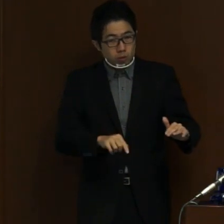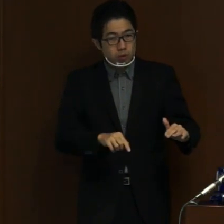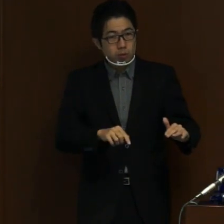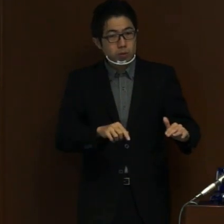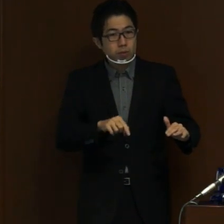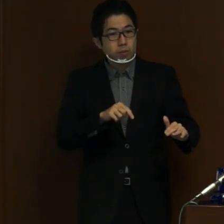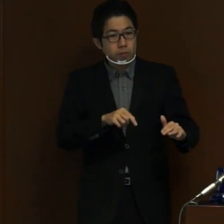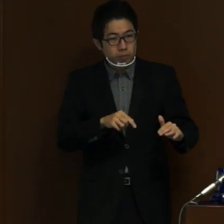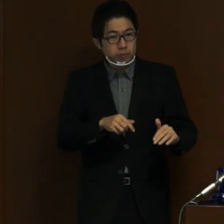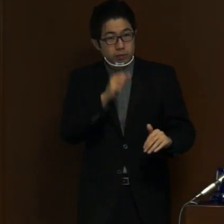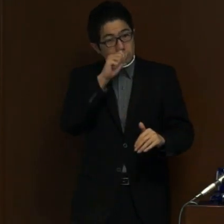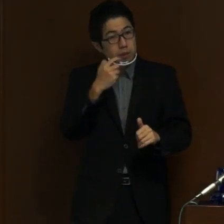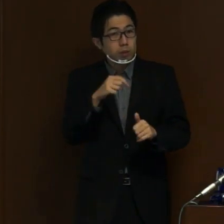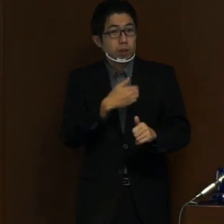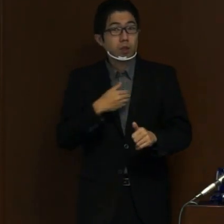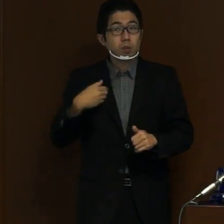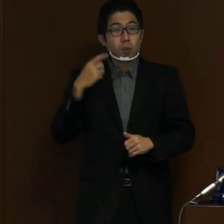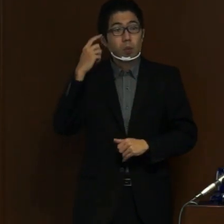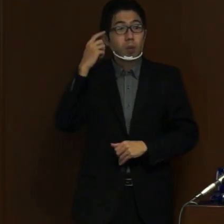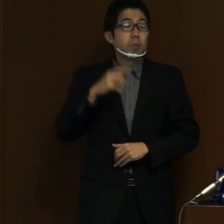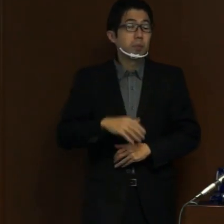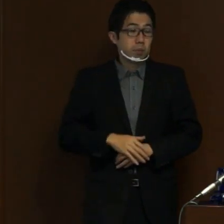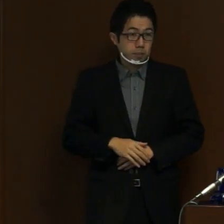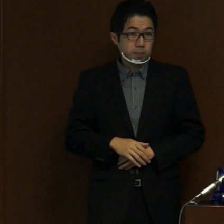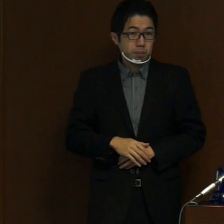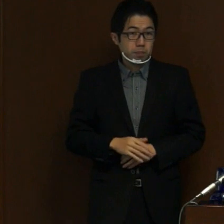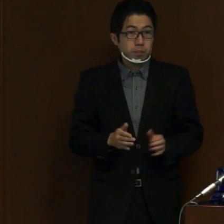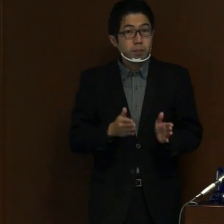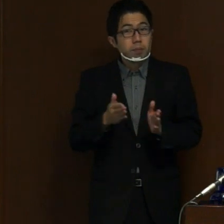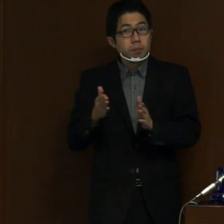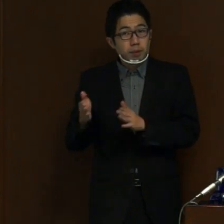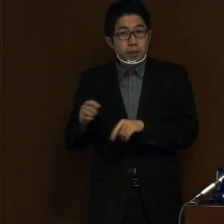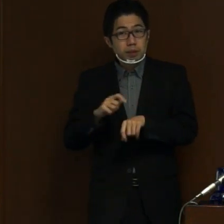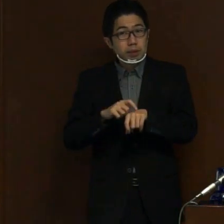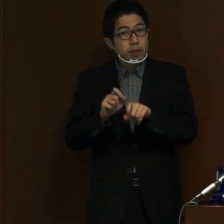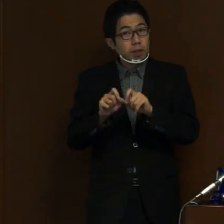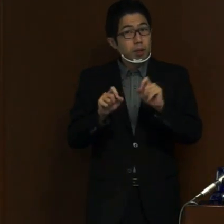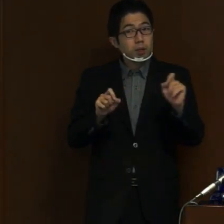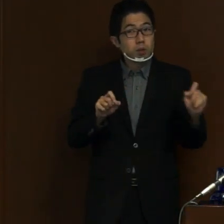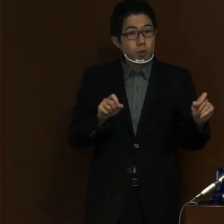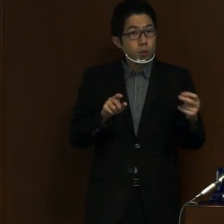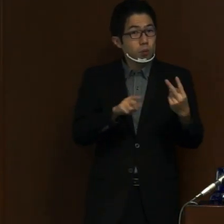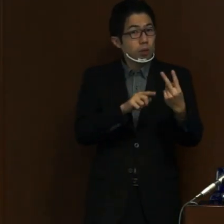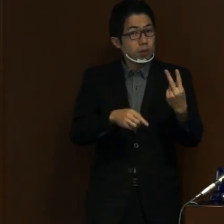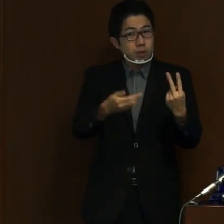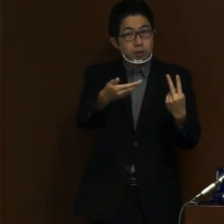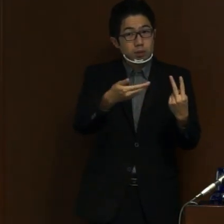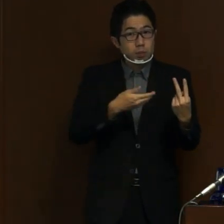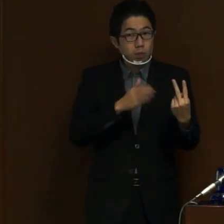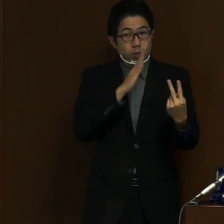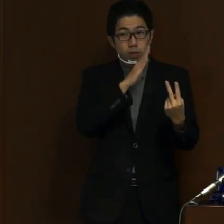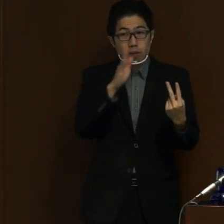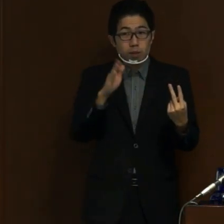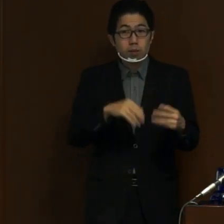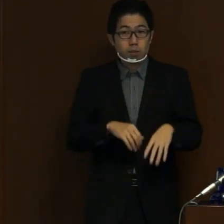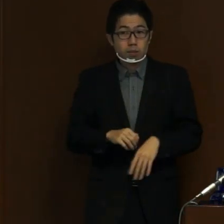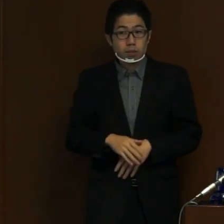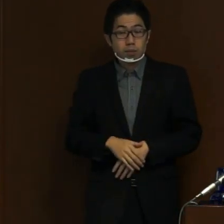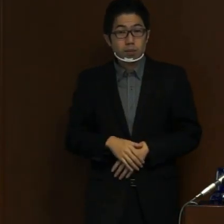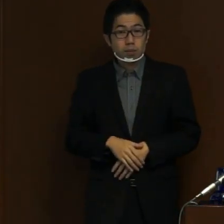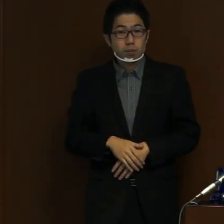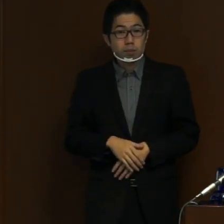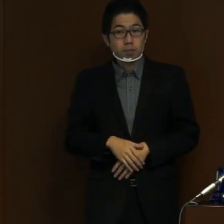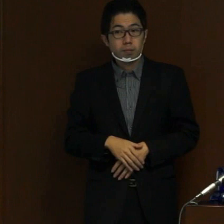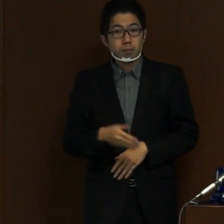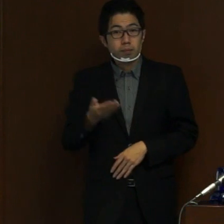定した時間となりましたけれども、少し時間を延長して、あとお二人質問を受けさせていただきます。じ